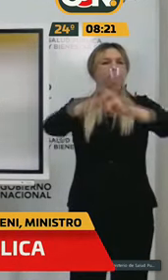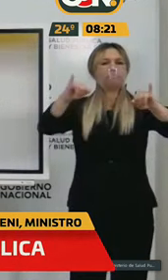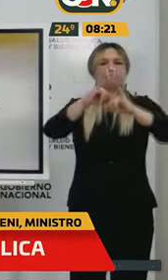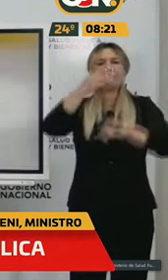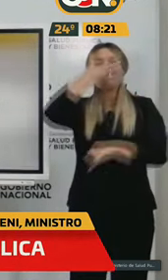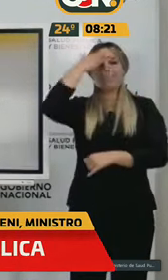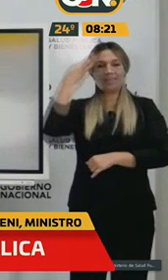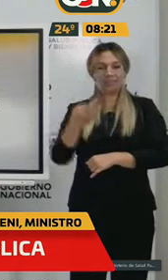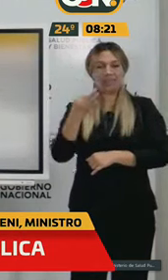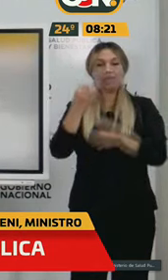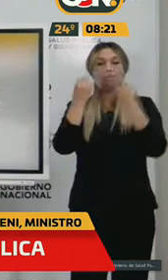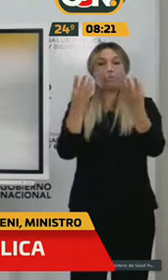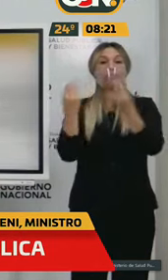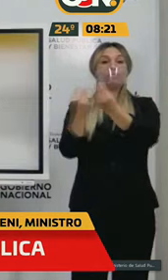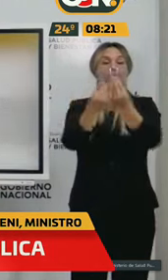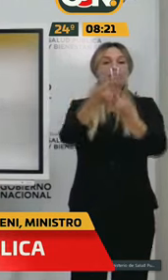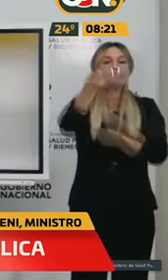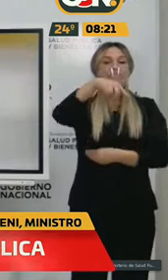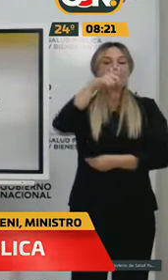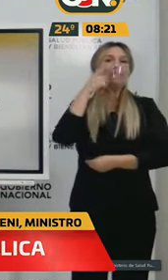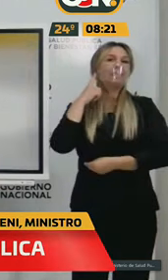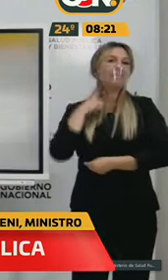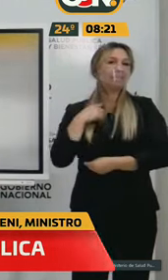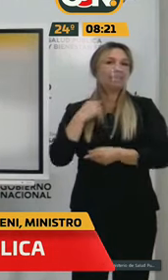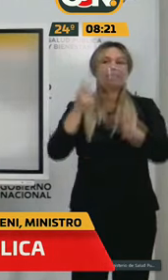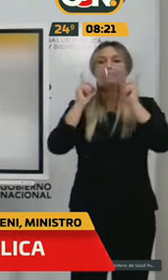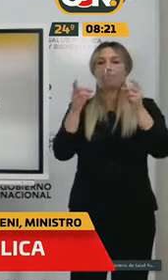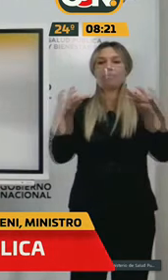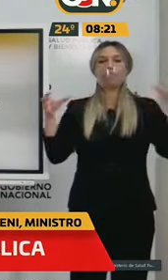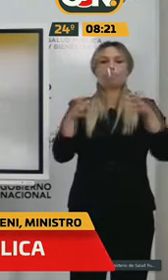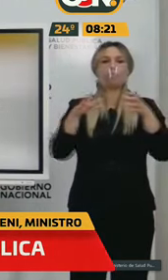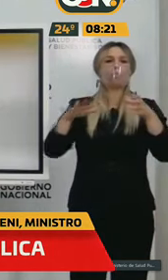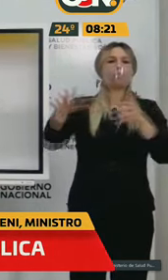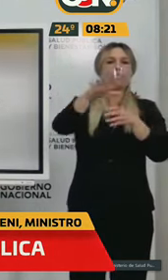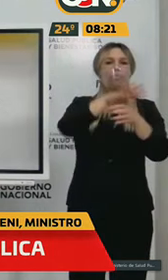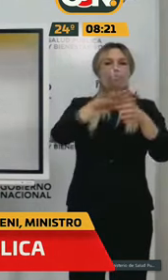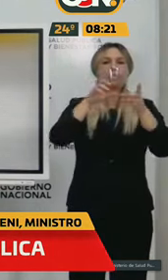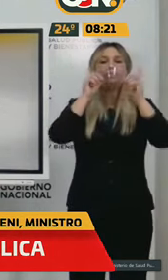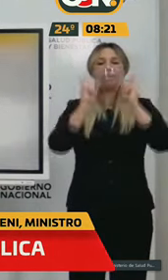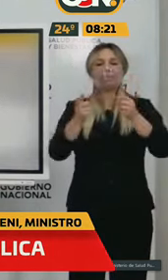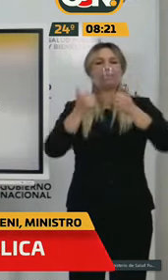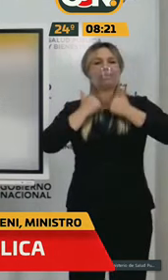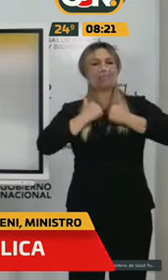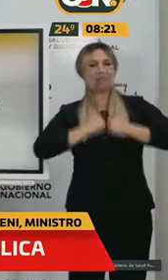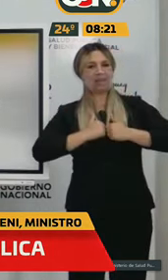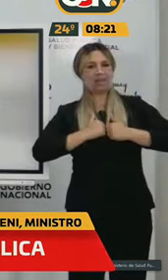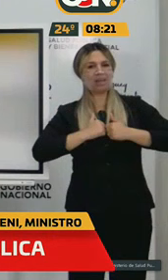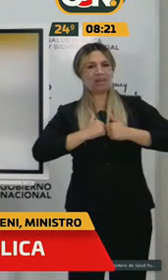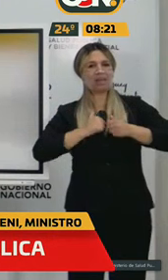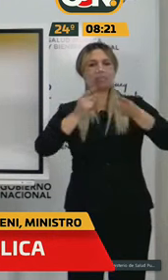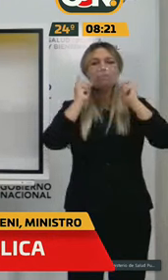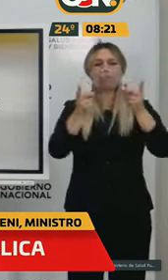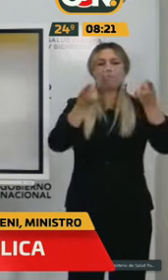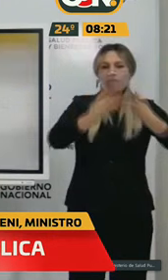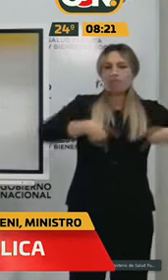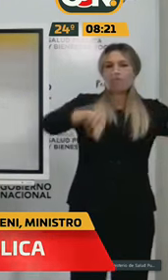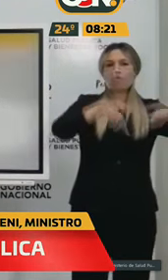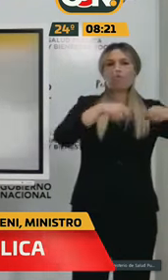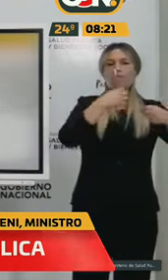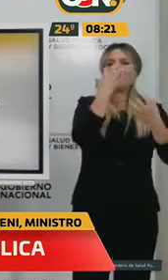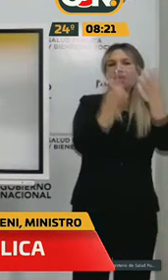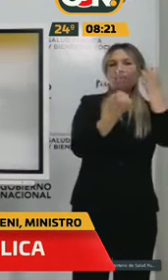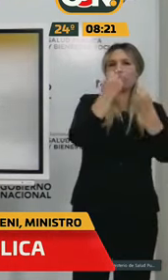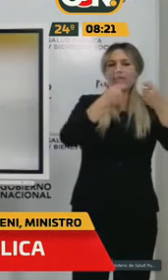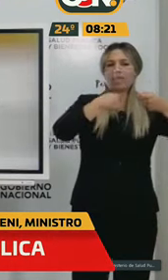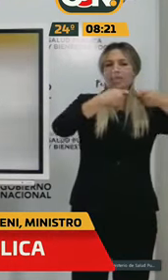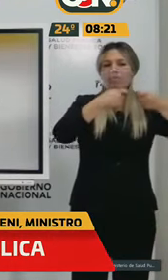realmente, por su propio interés, por el interés colectivo, por el interés tanto de la salud como de la reactivación económica, que